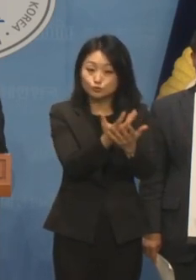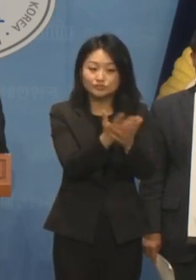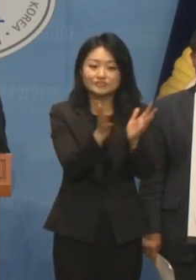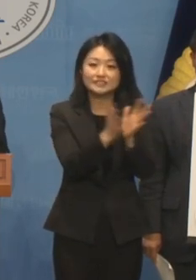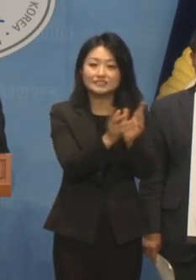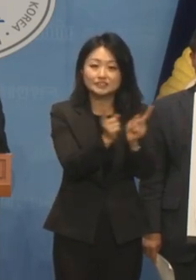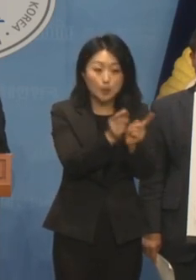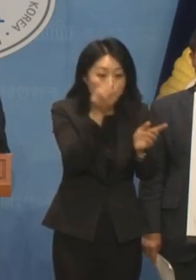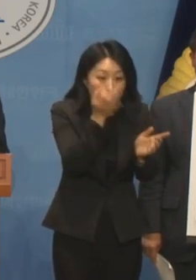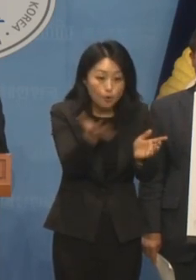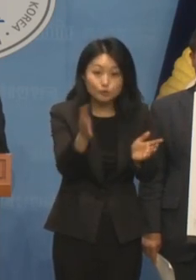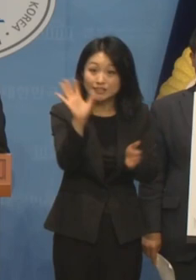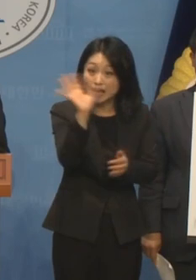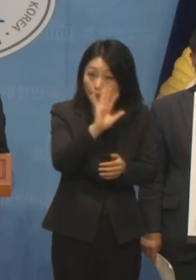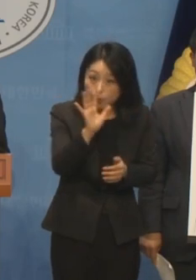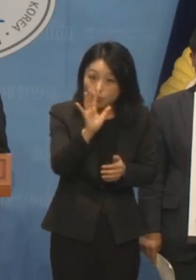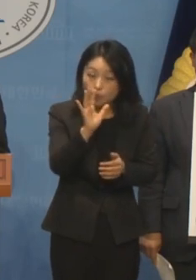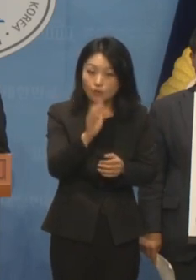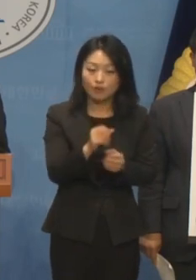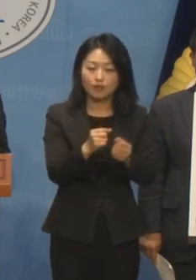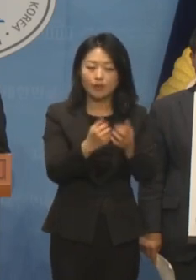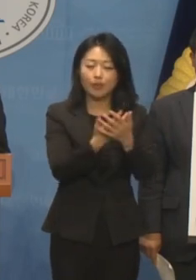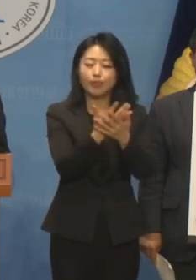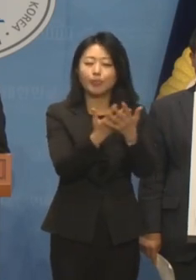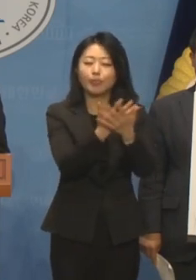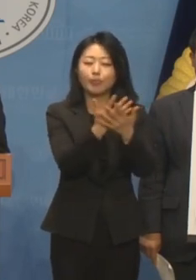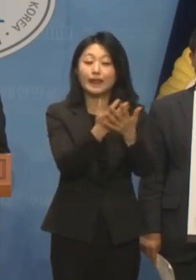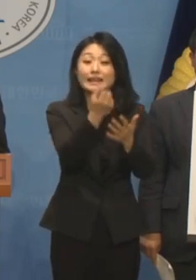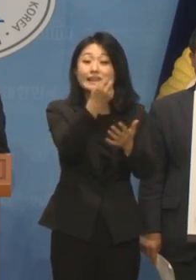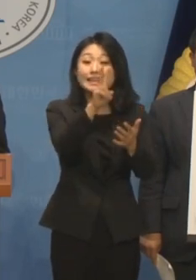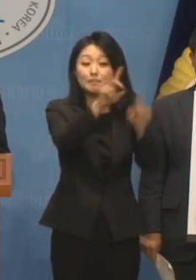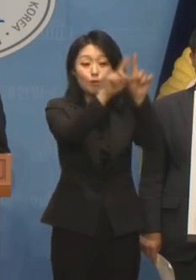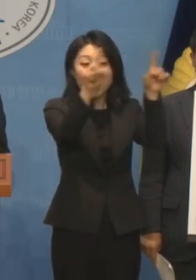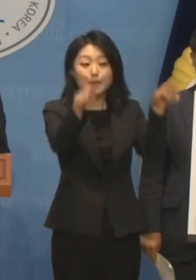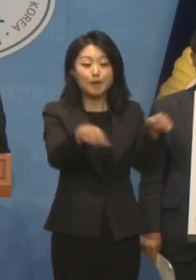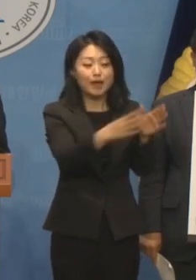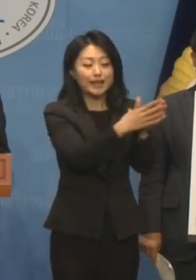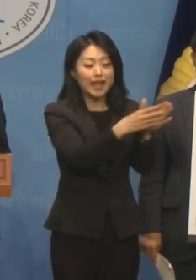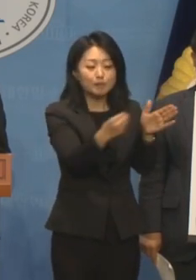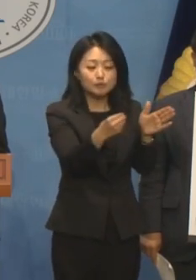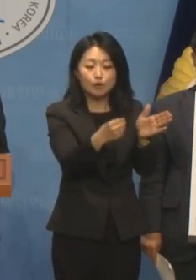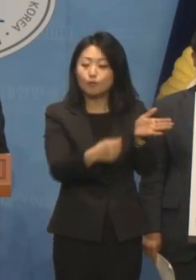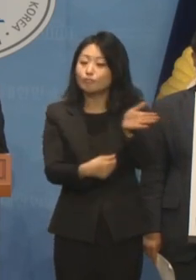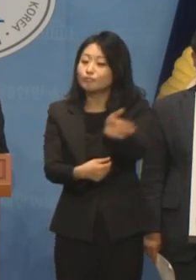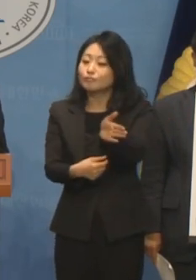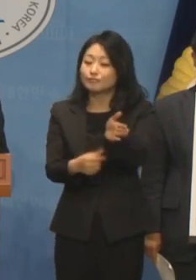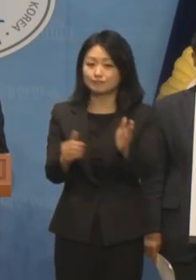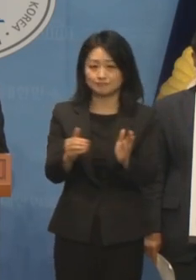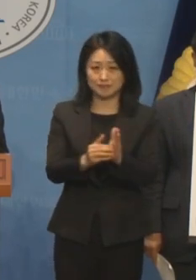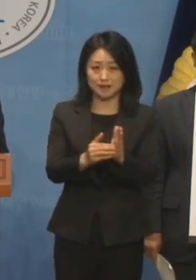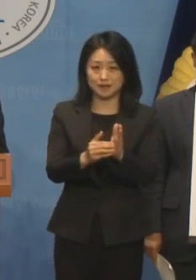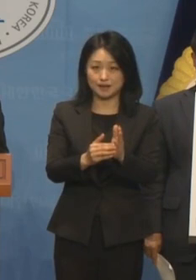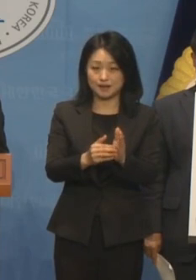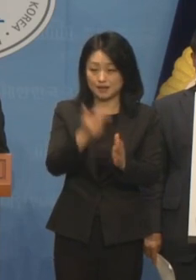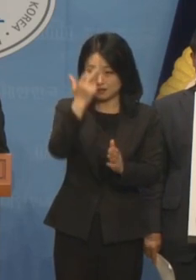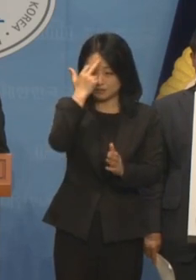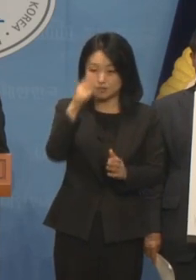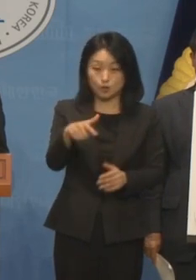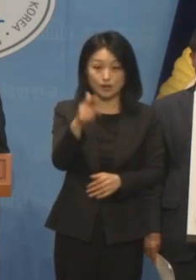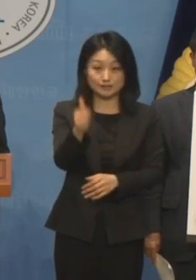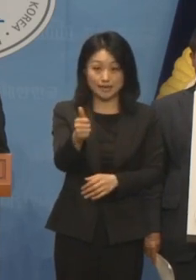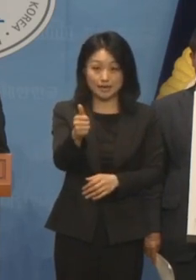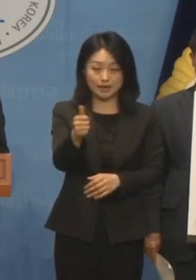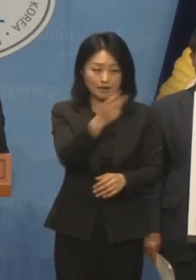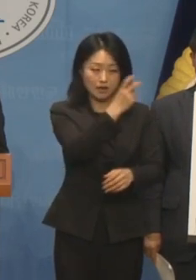직접 보여주지 않고 흐릿한 TV 화면 캡처본만 제시합니다. 최 과장은